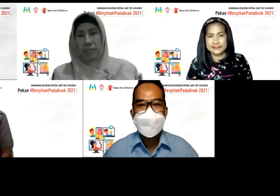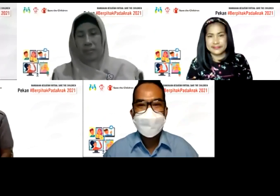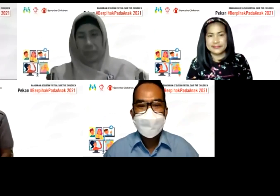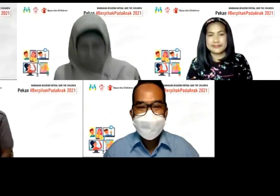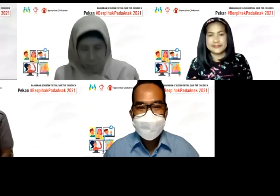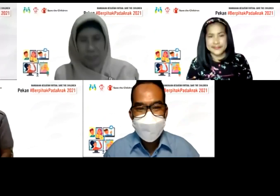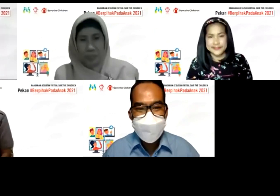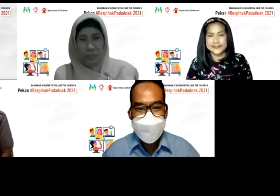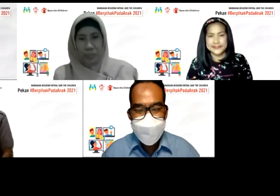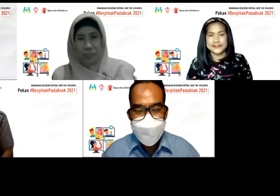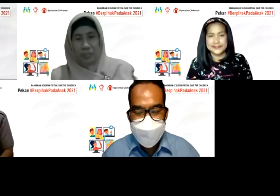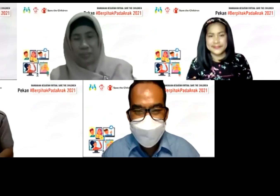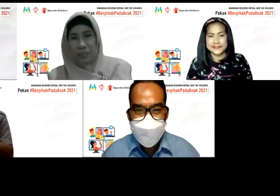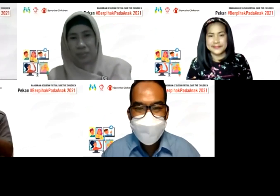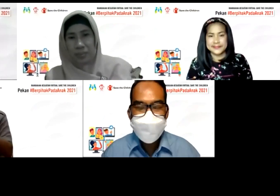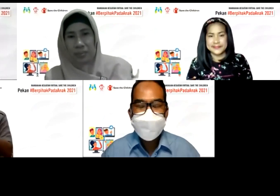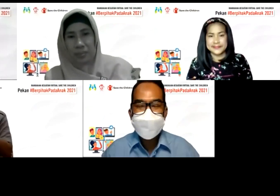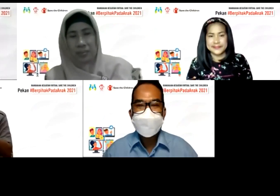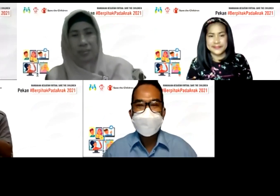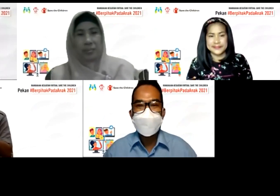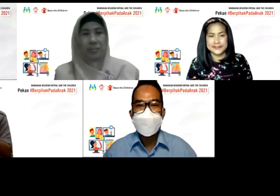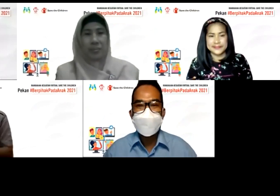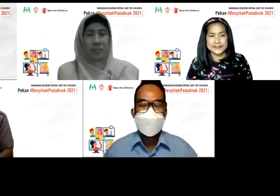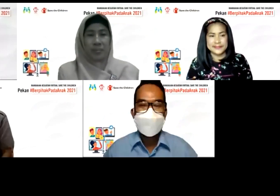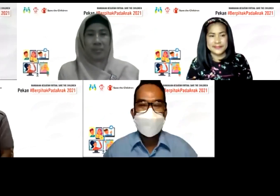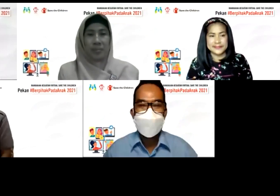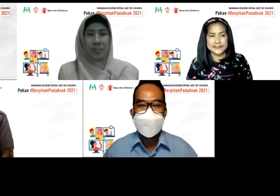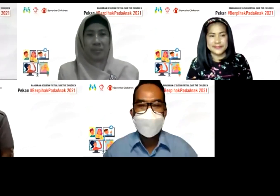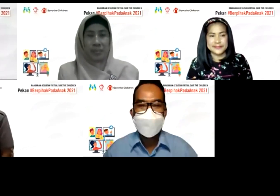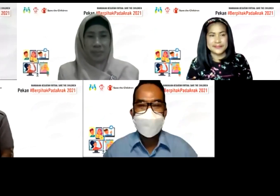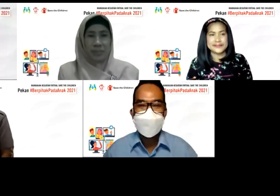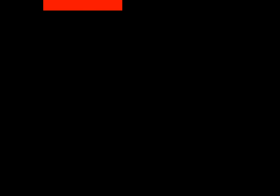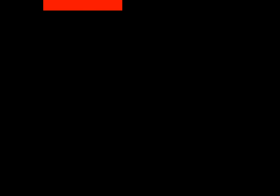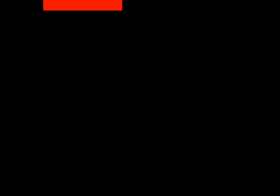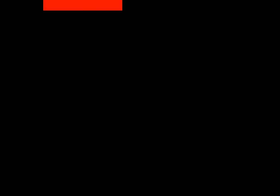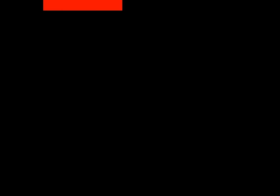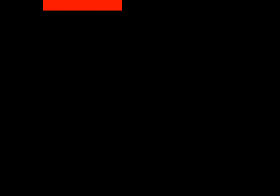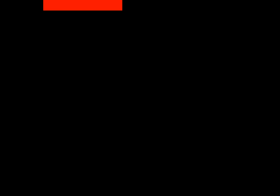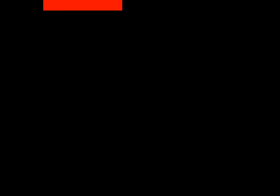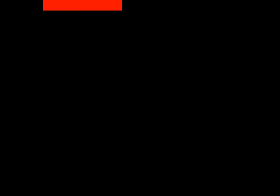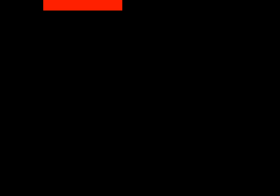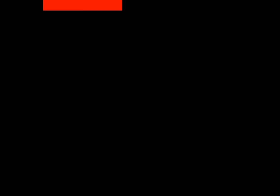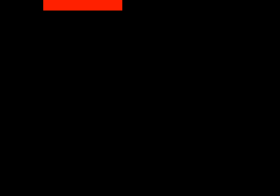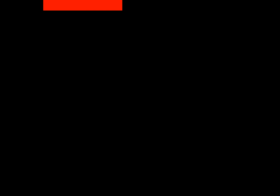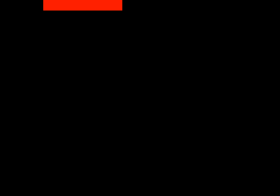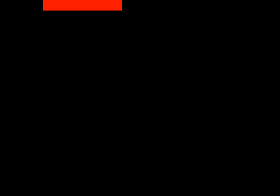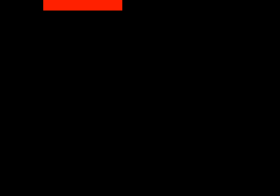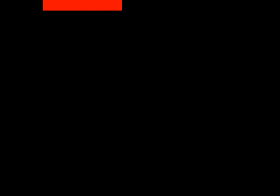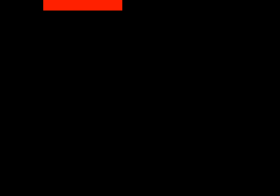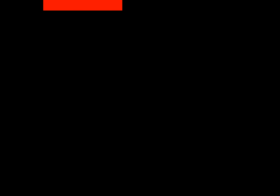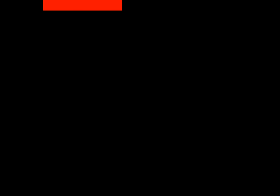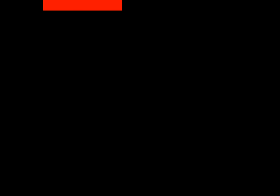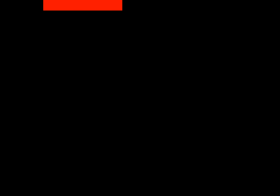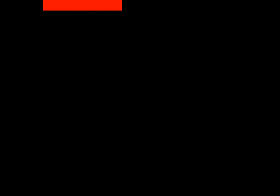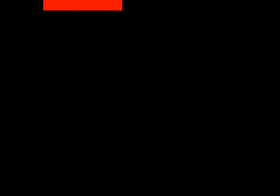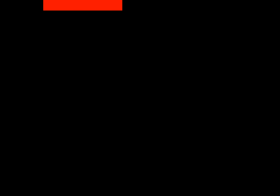bermanfaat. Saya Bayu Andrianto undur diri. Mohon maaf bila ada hal-hal yang kurang berkenan. Selamat sore. Assalamualaikum